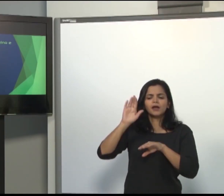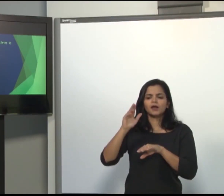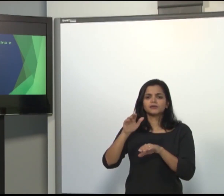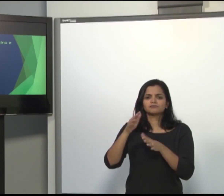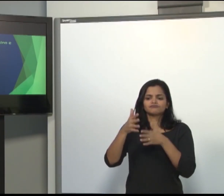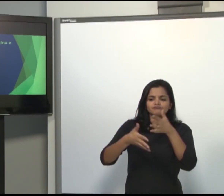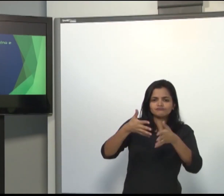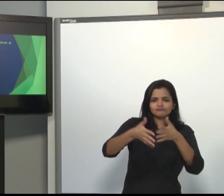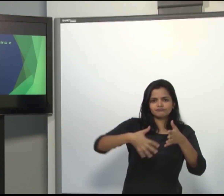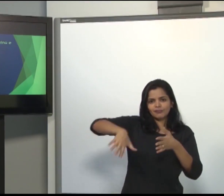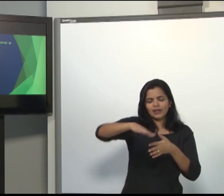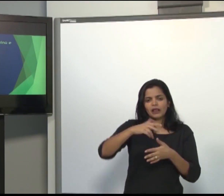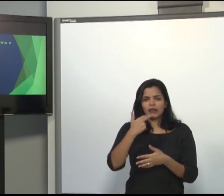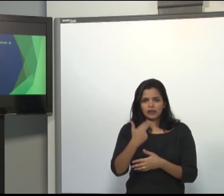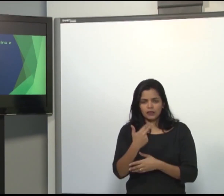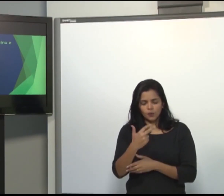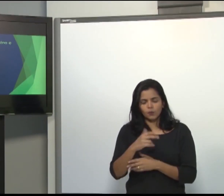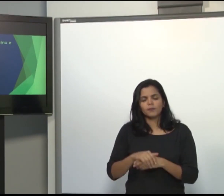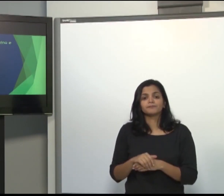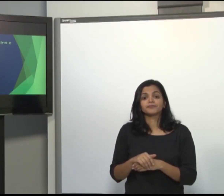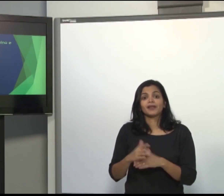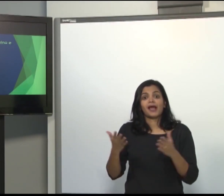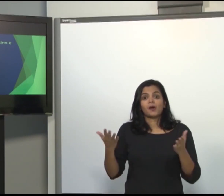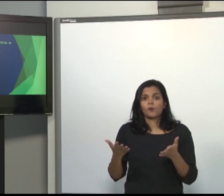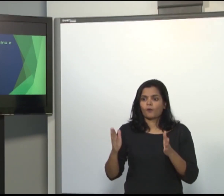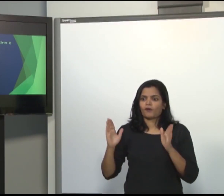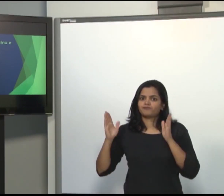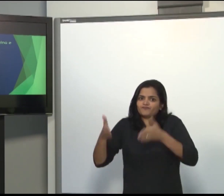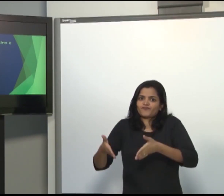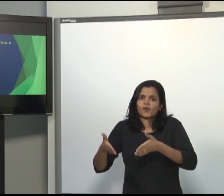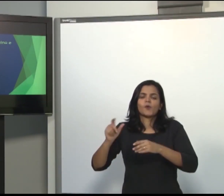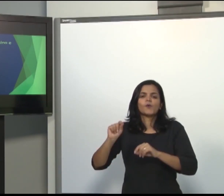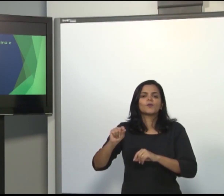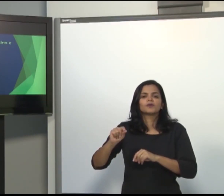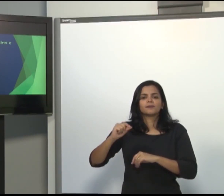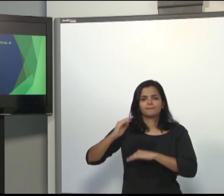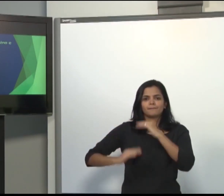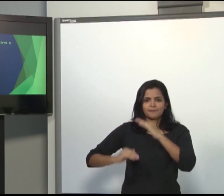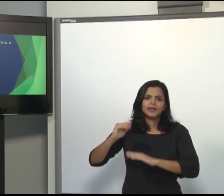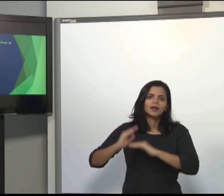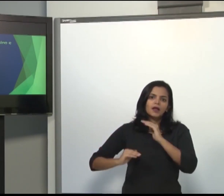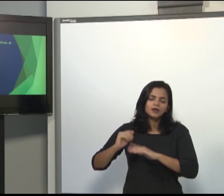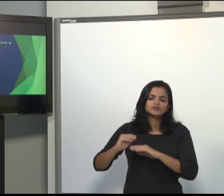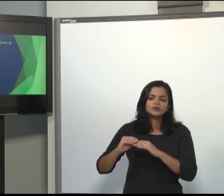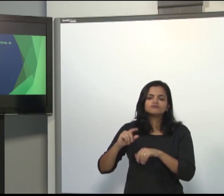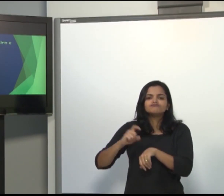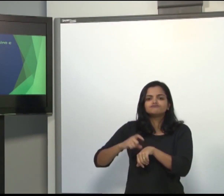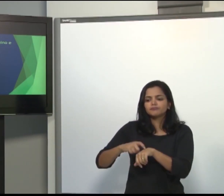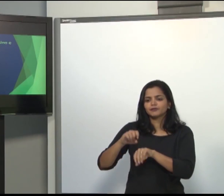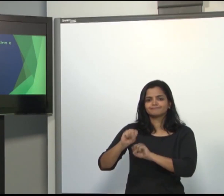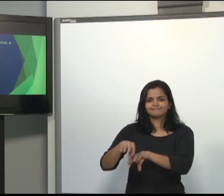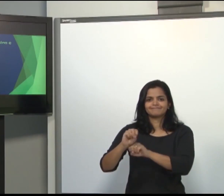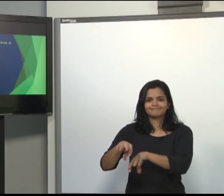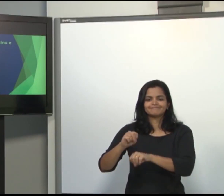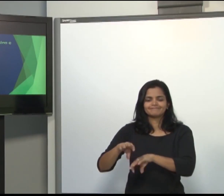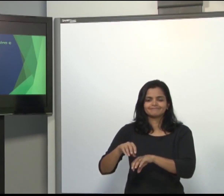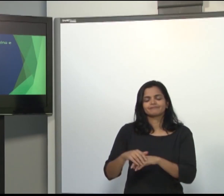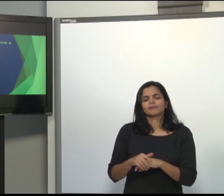a respeito da aquisição da língua. Hoje, o nosso foco será no ensino, na prática desse